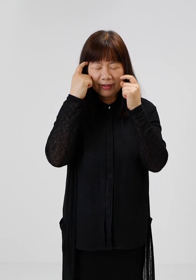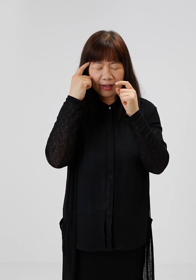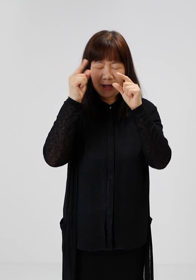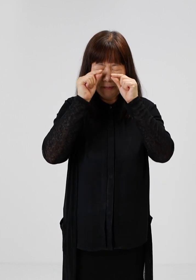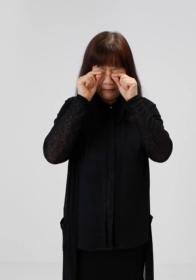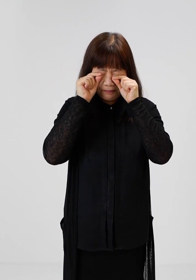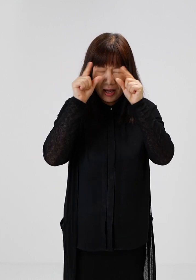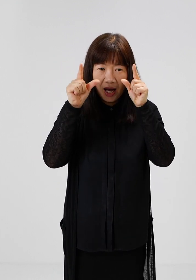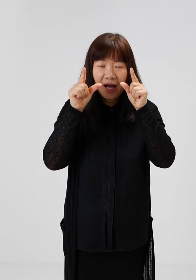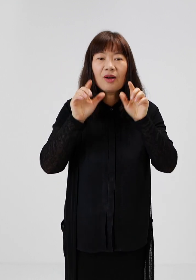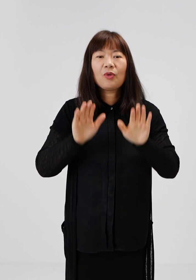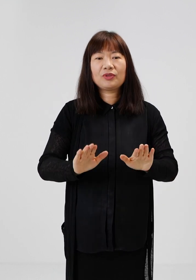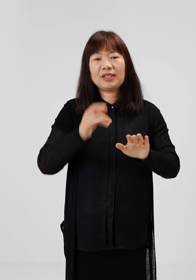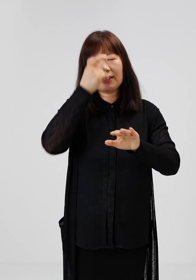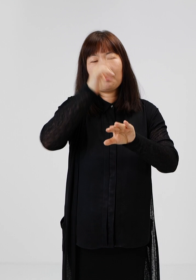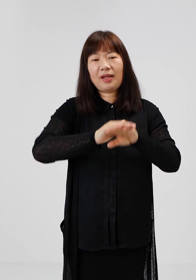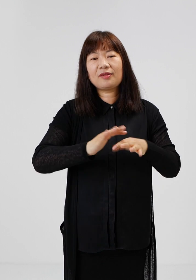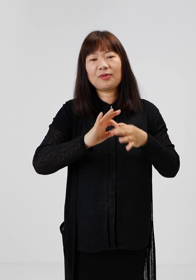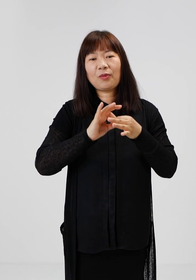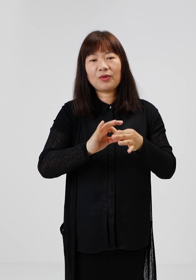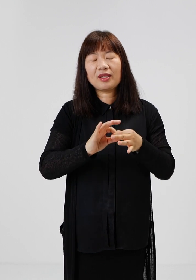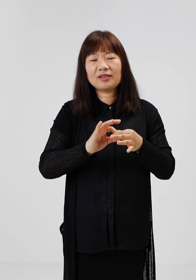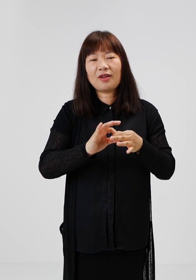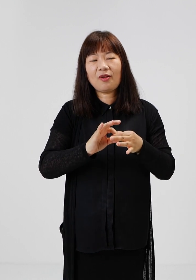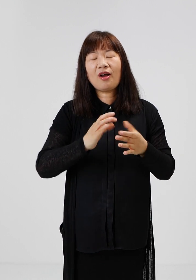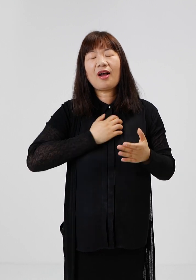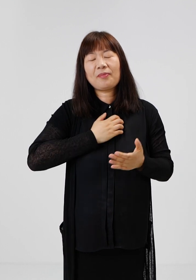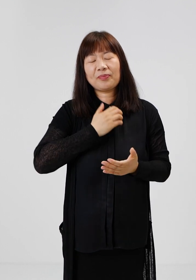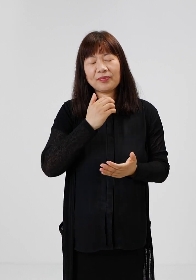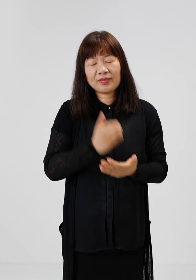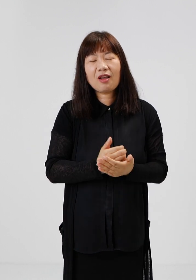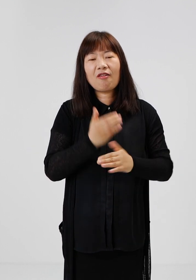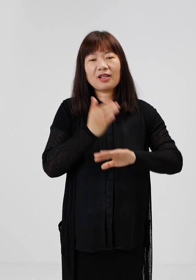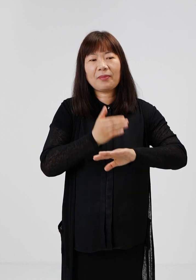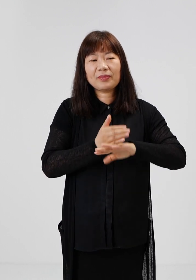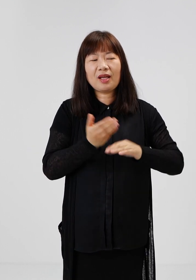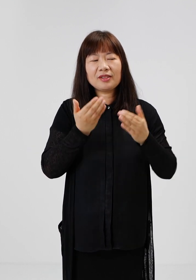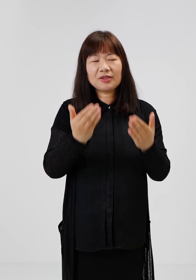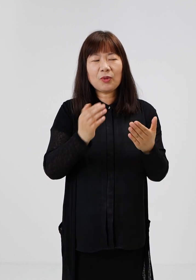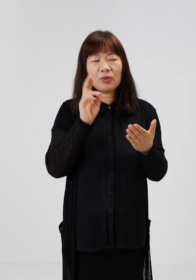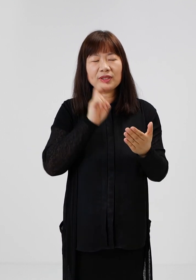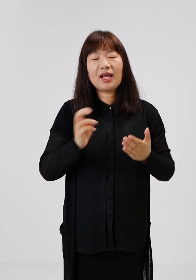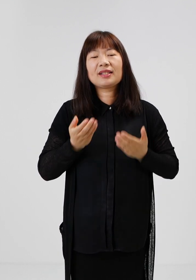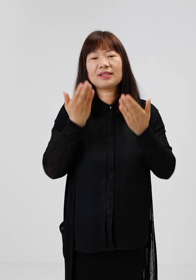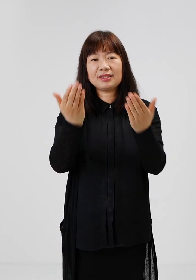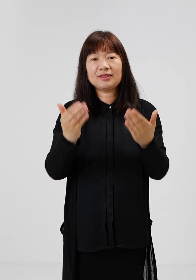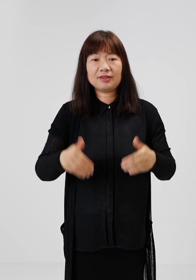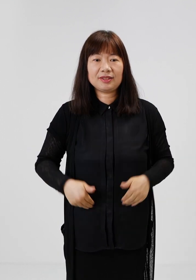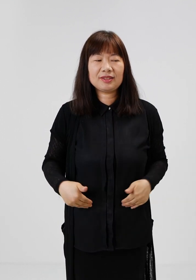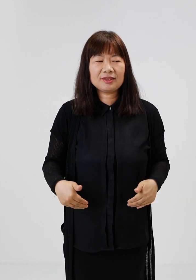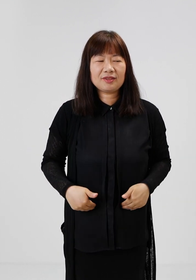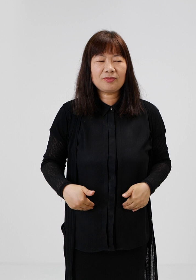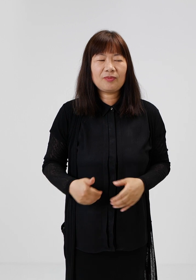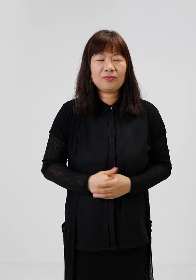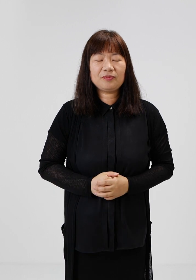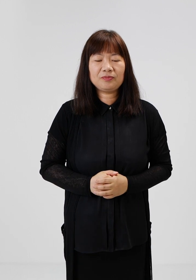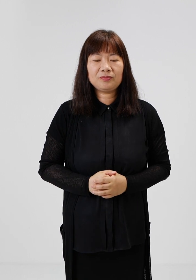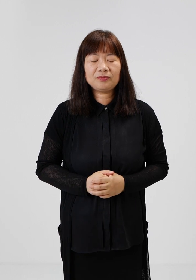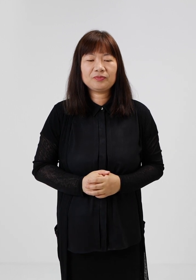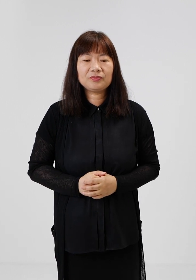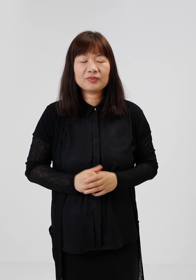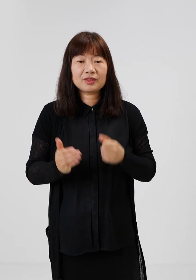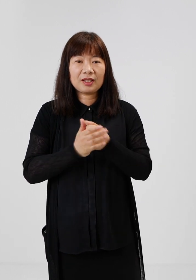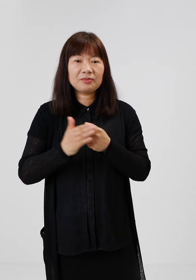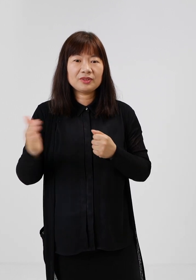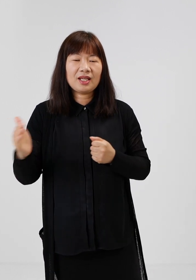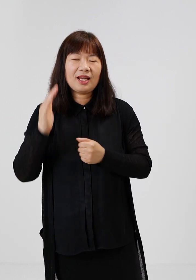그걸 오늘 이 예배를 통해서 감격하고 감사하고 찬양을 드리는 거예요.